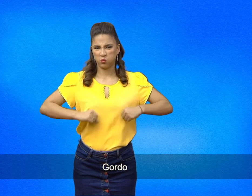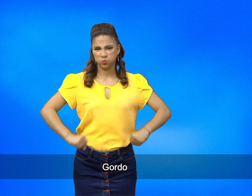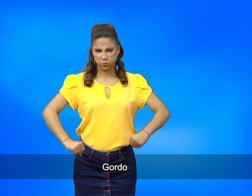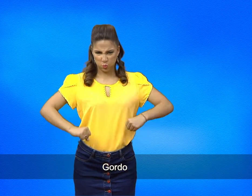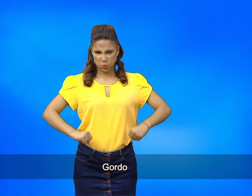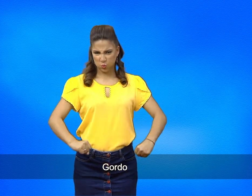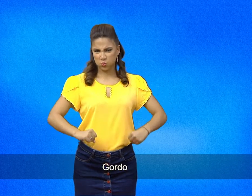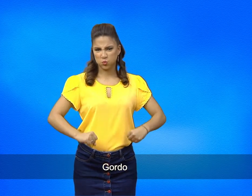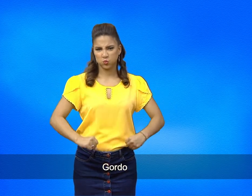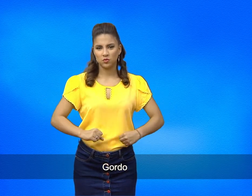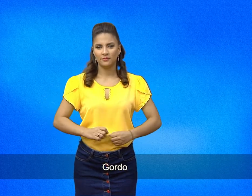gordo